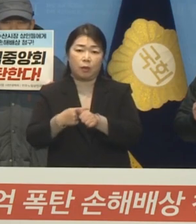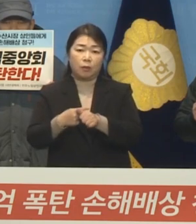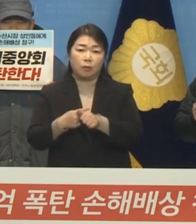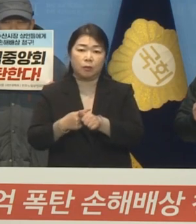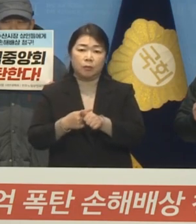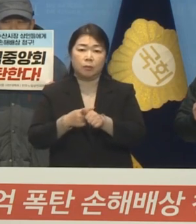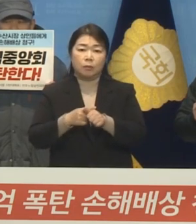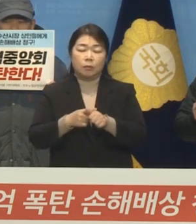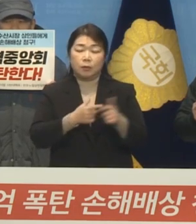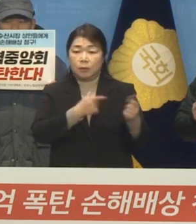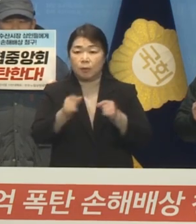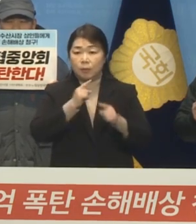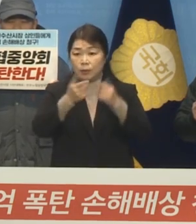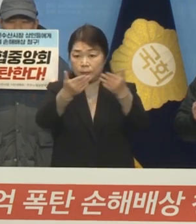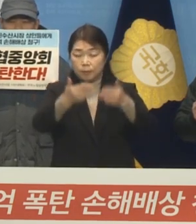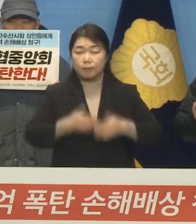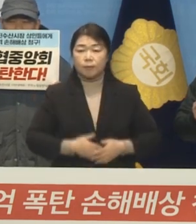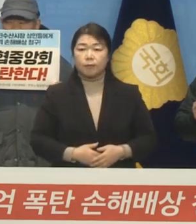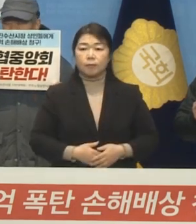일동.